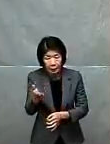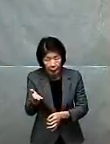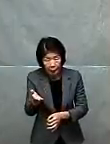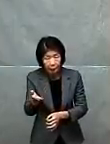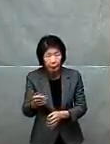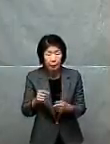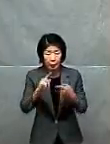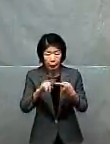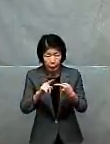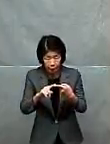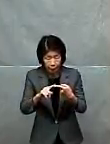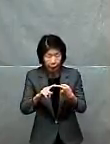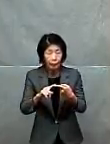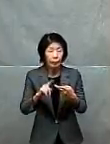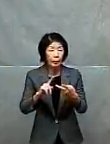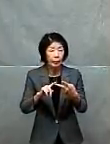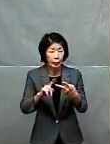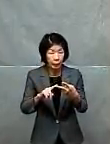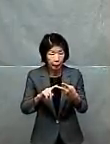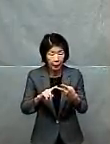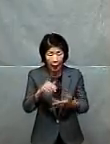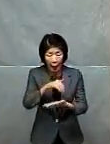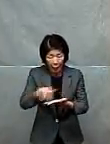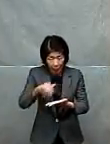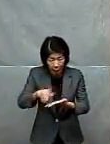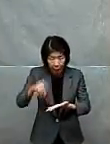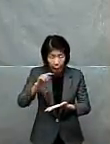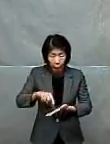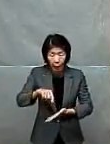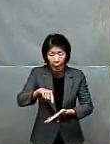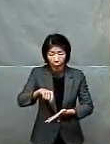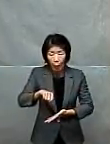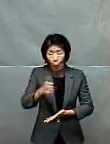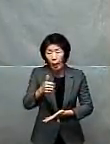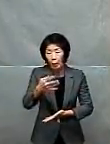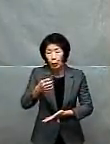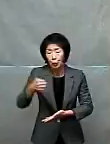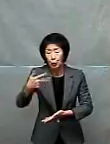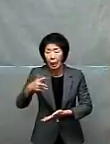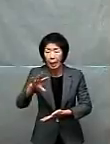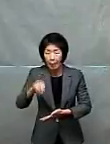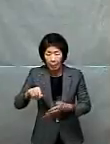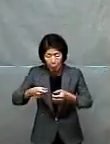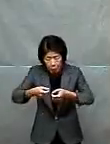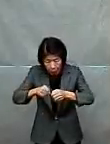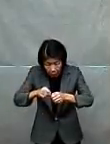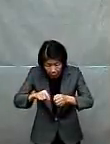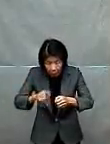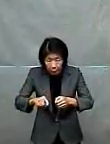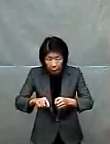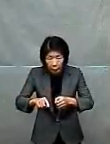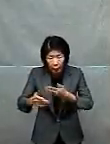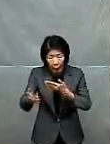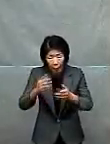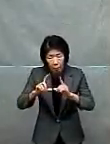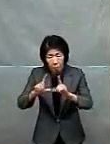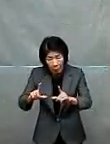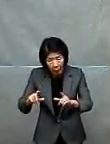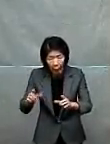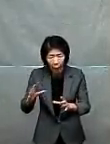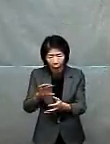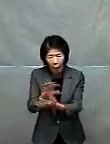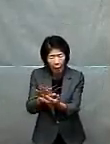が、まあ、1点と、 はい、 あと、まあ、会見の中ではその547万円の詳細については、うん、結局明らかにされないまま終わりましたけ